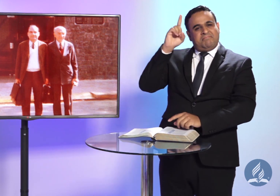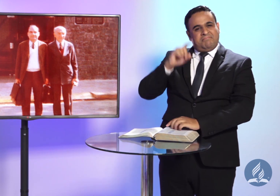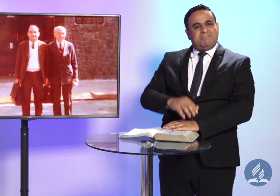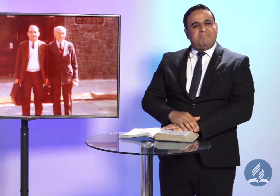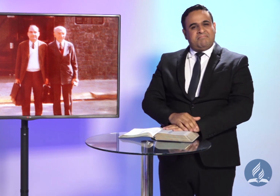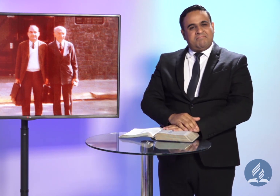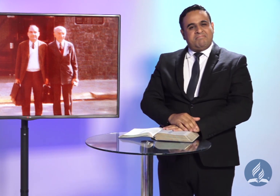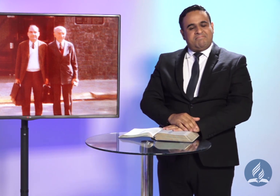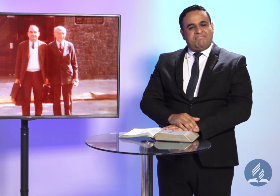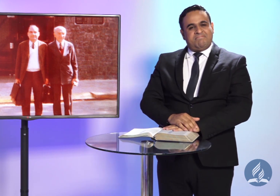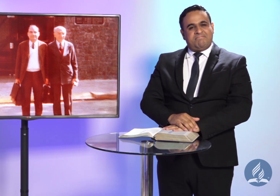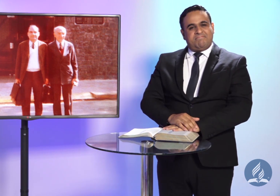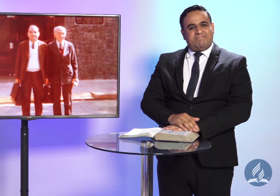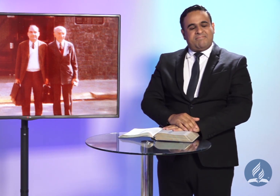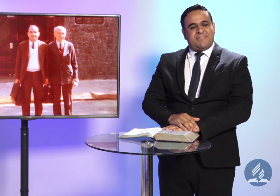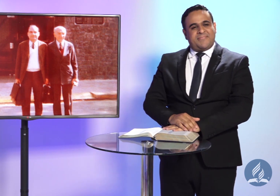de Deus?